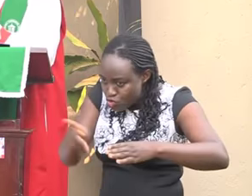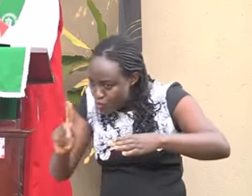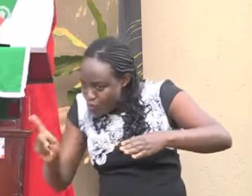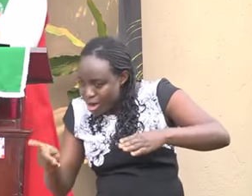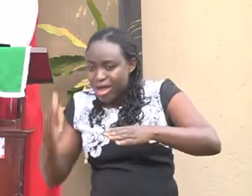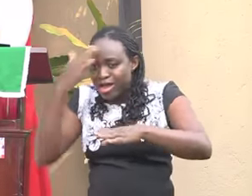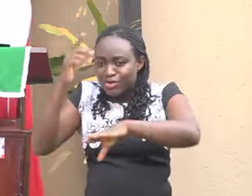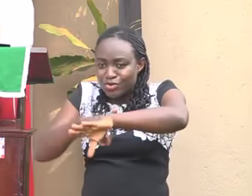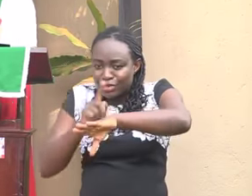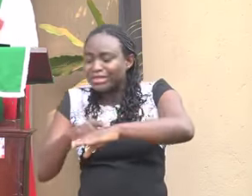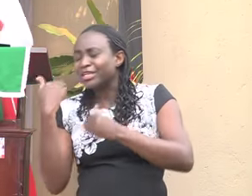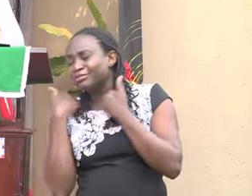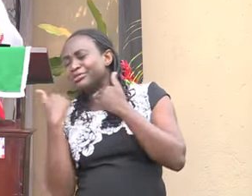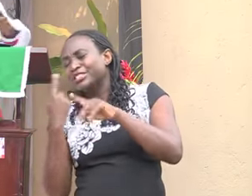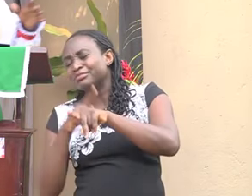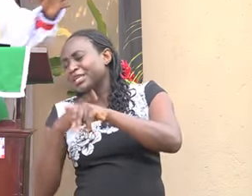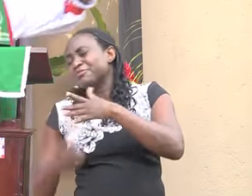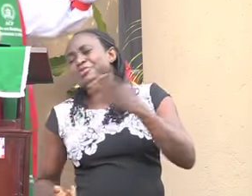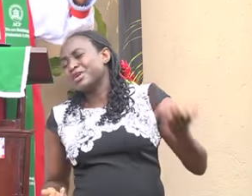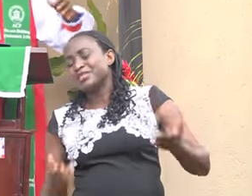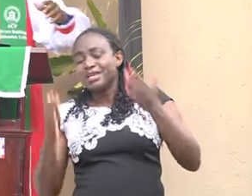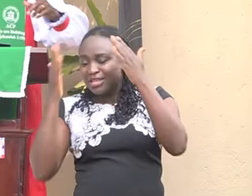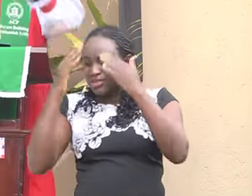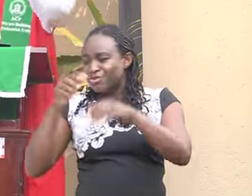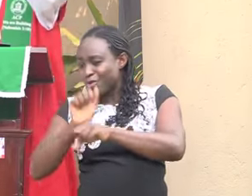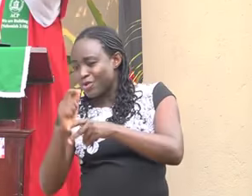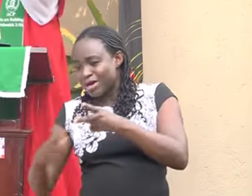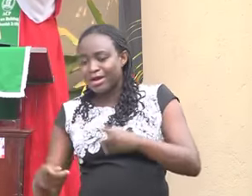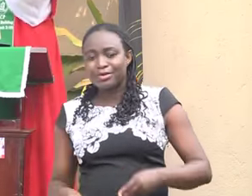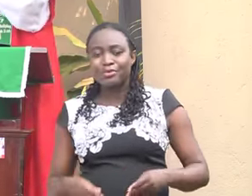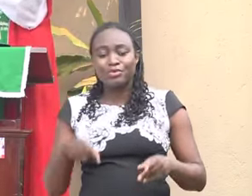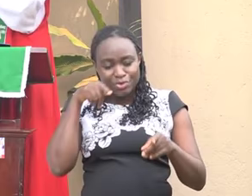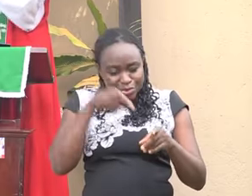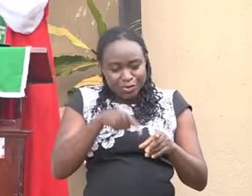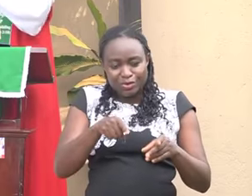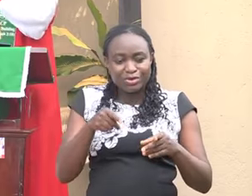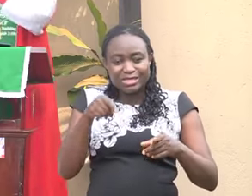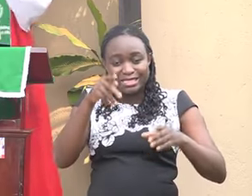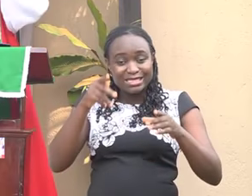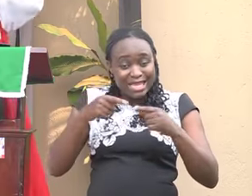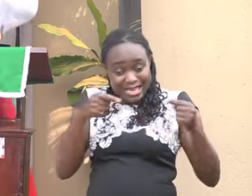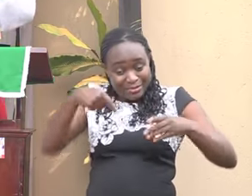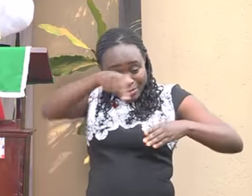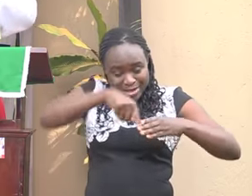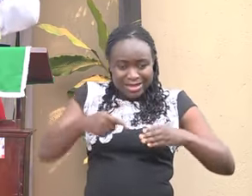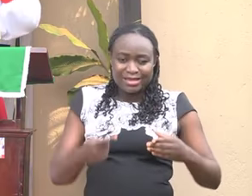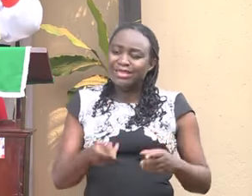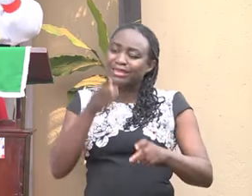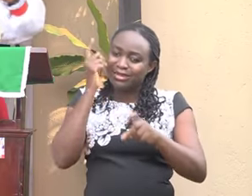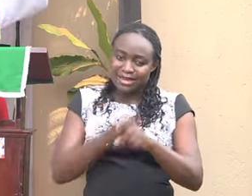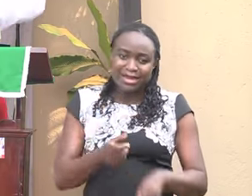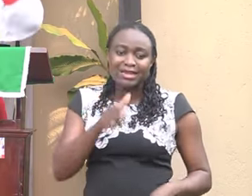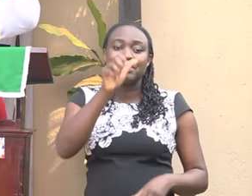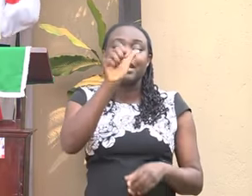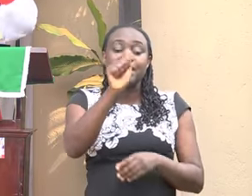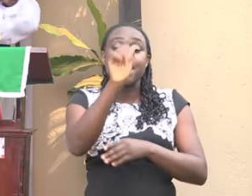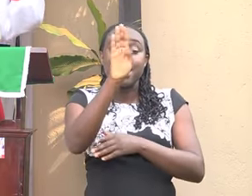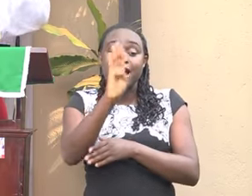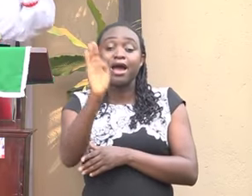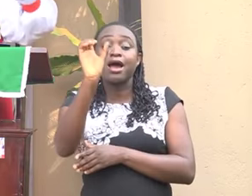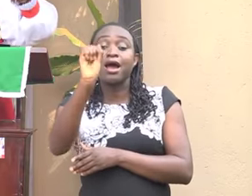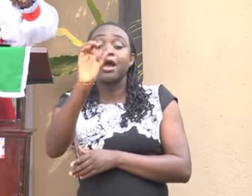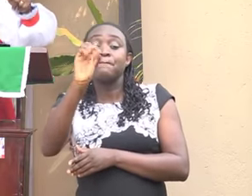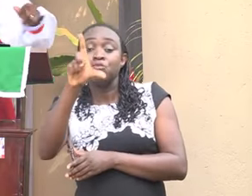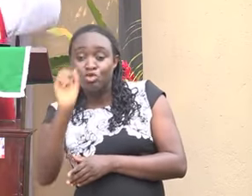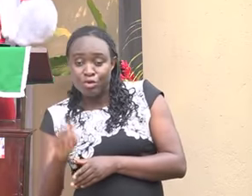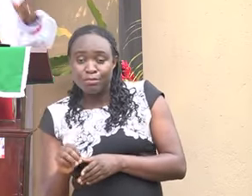Amanyi sawa zewe waka Amanyiu uwa kira chino Amuwe mazibu nynyo nyo Absalom Yagande